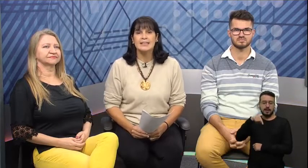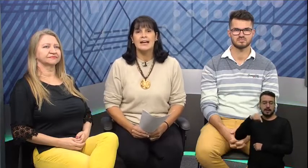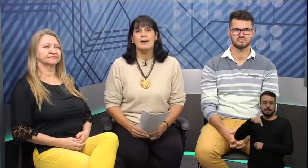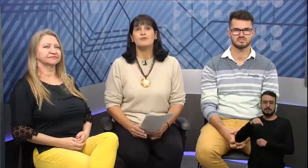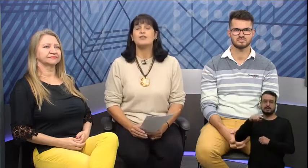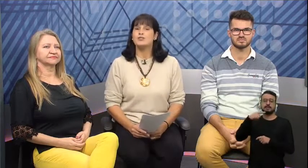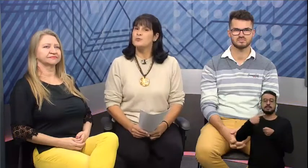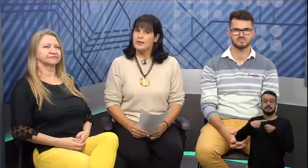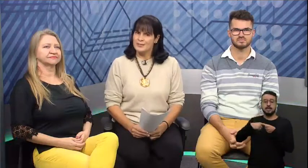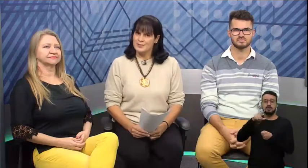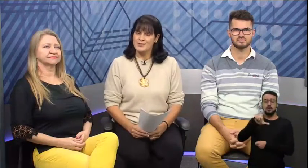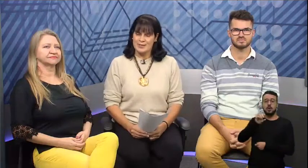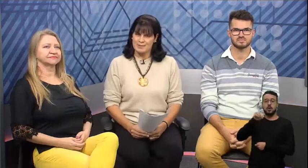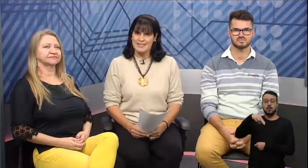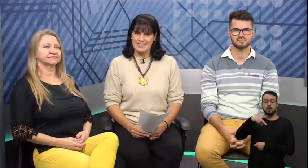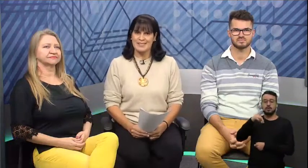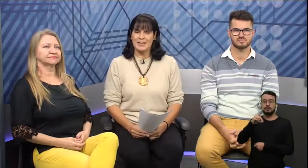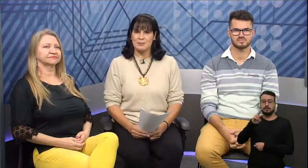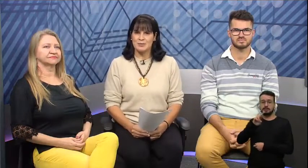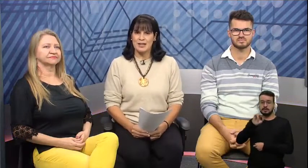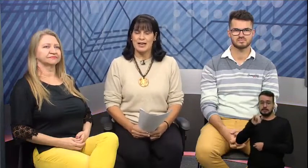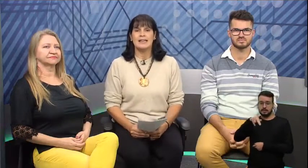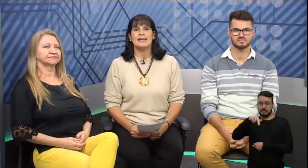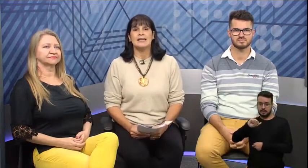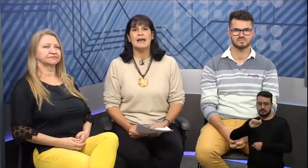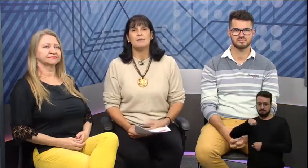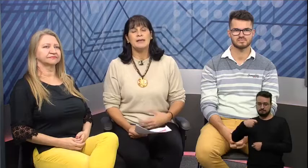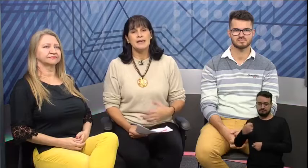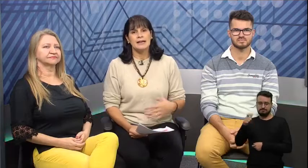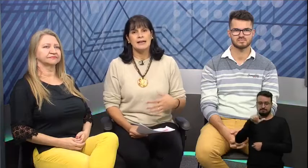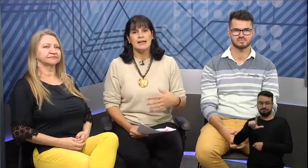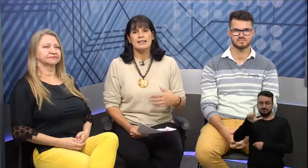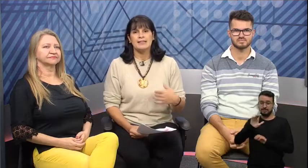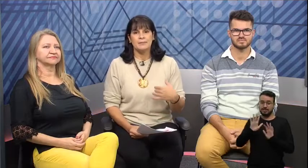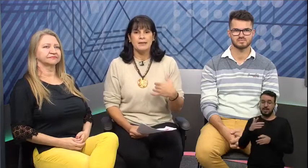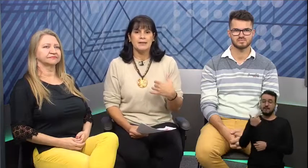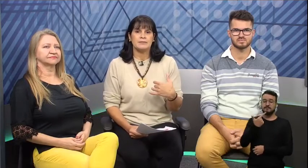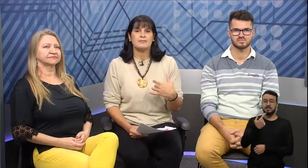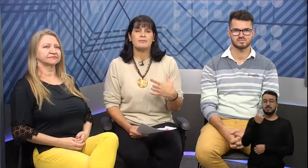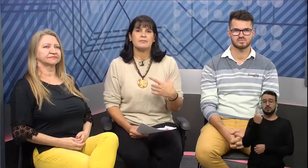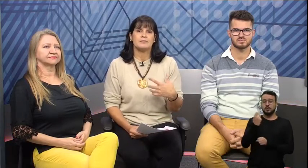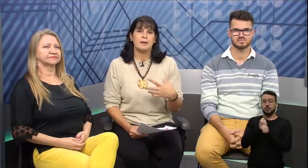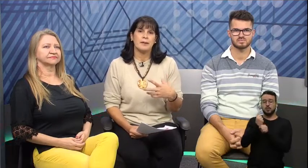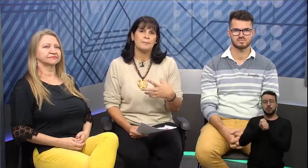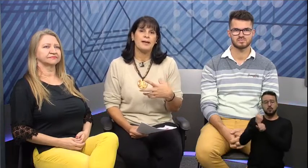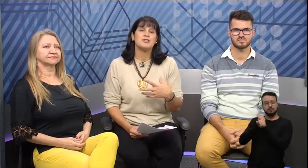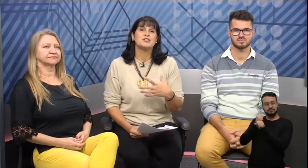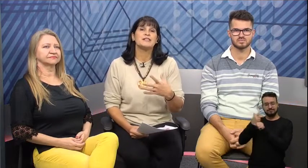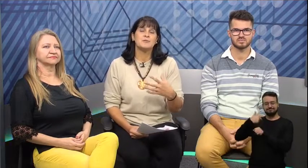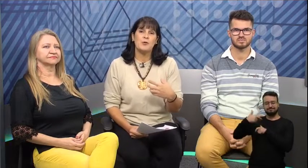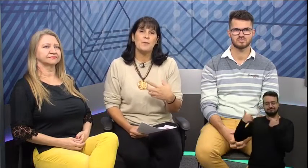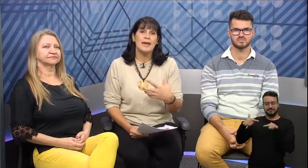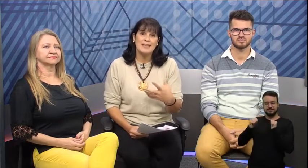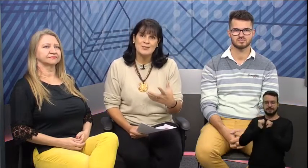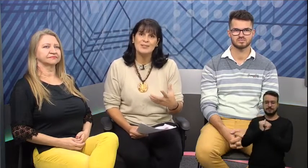há 21 anos, faz bastante tempo já. E a minha partida, o meu começo